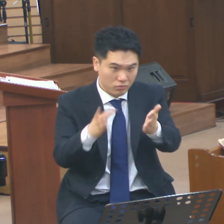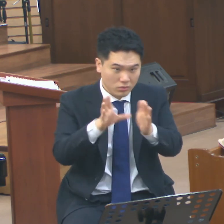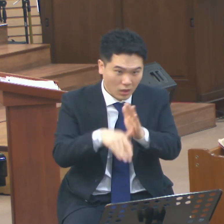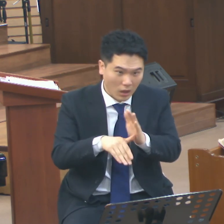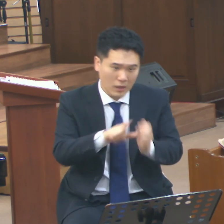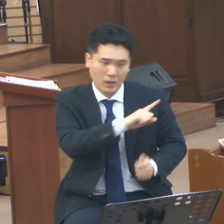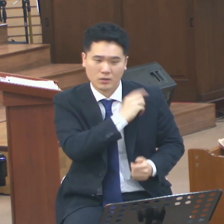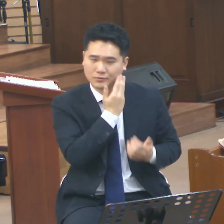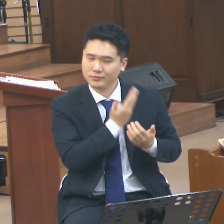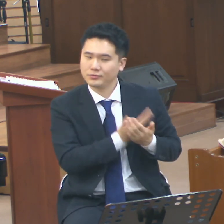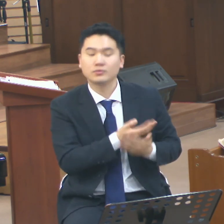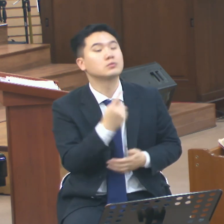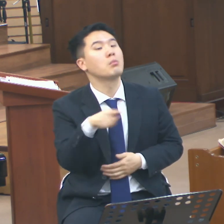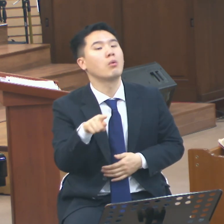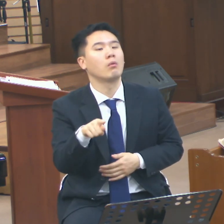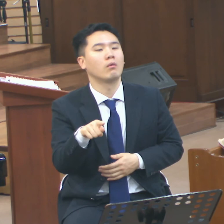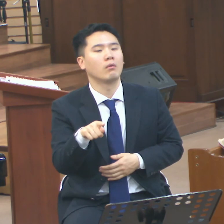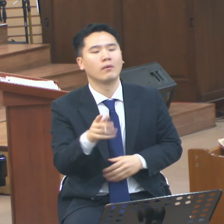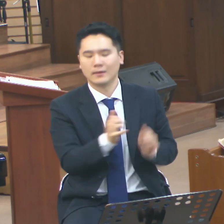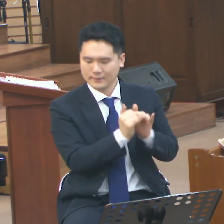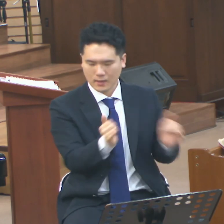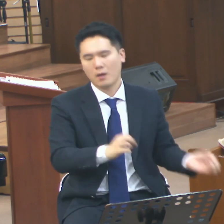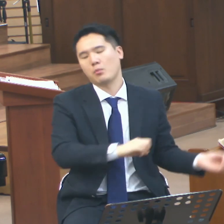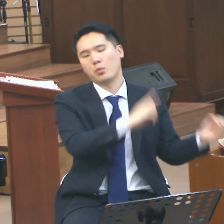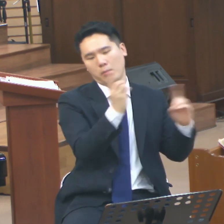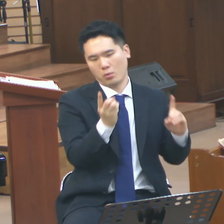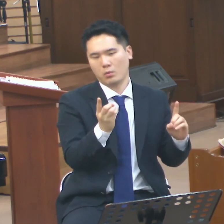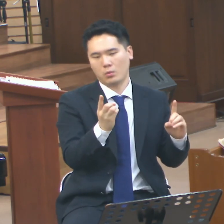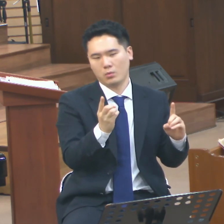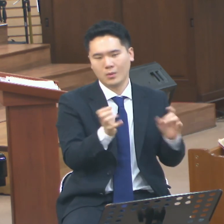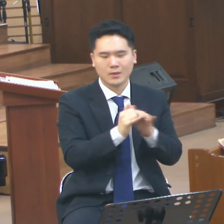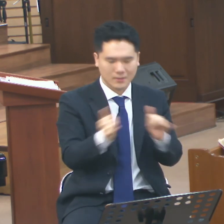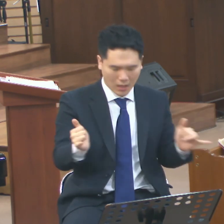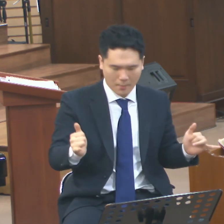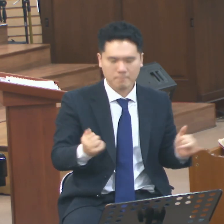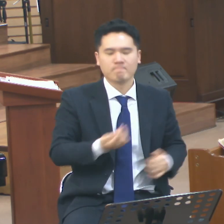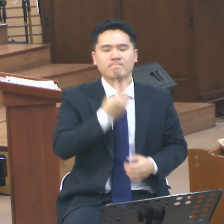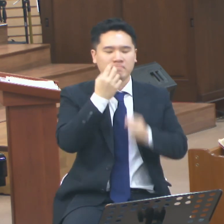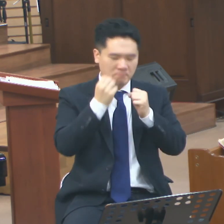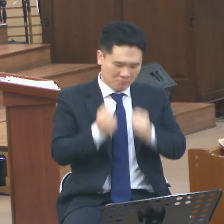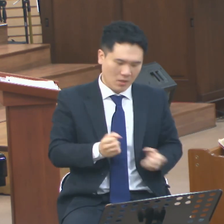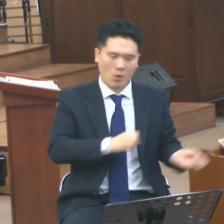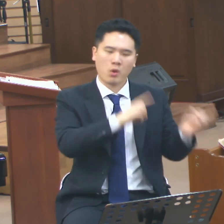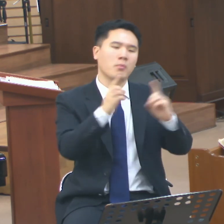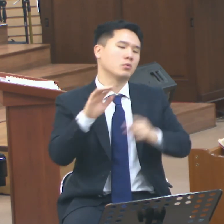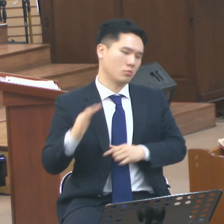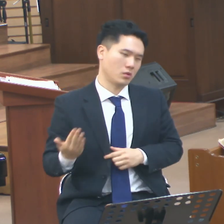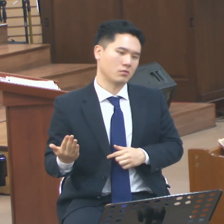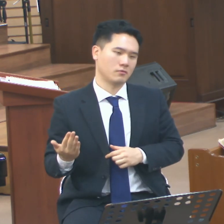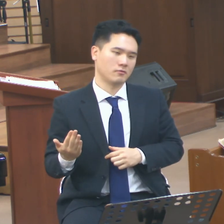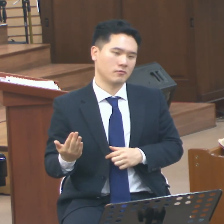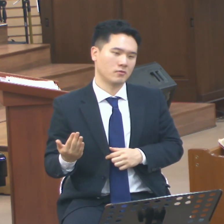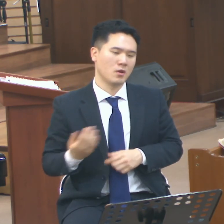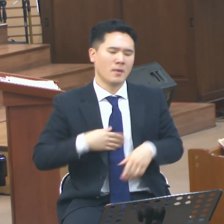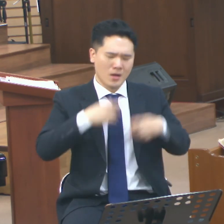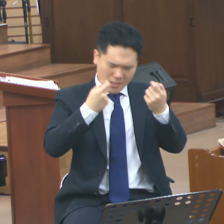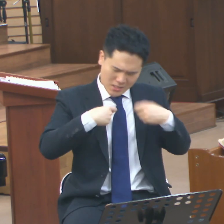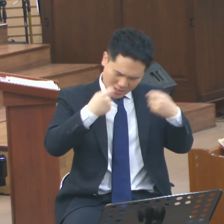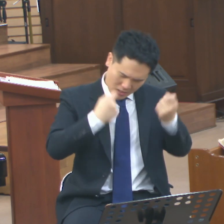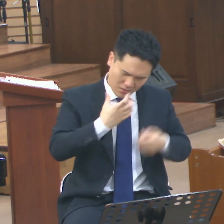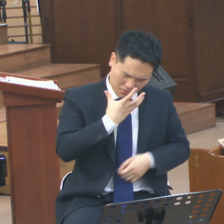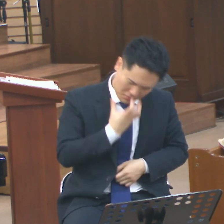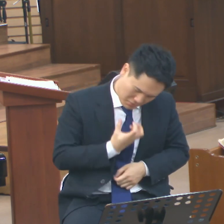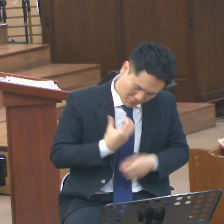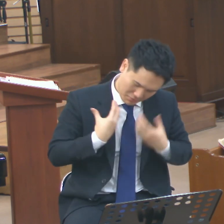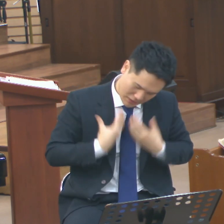뭐냐면 사람이 회복되는 거예요. 사람이 살아나는 거예요. 사람이 울다가 웃게 되는 위로를 받는